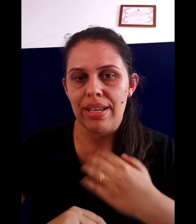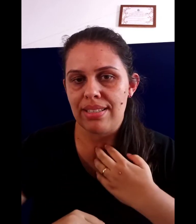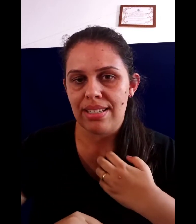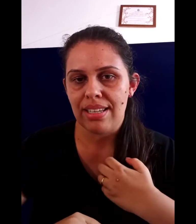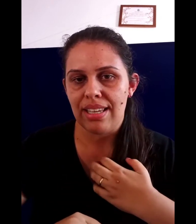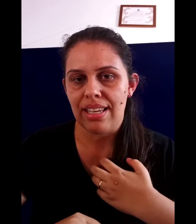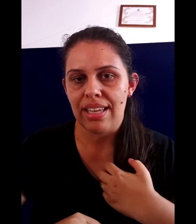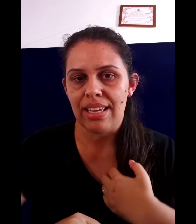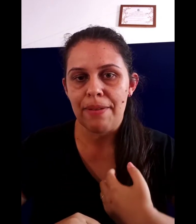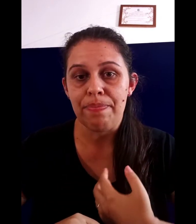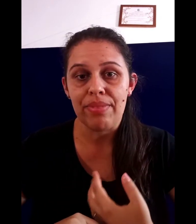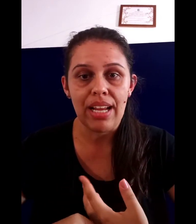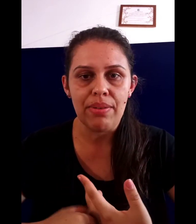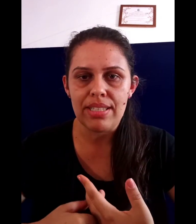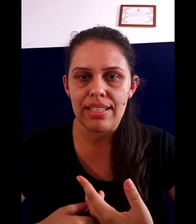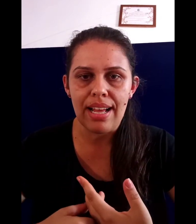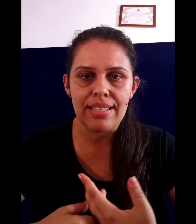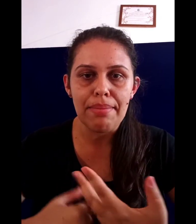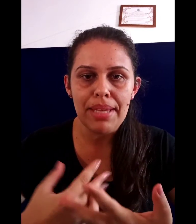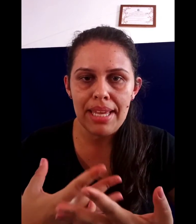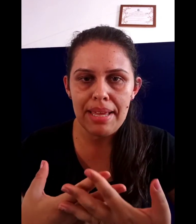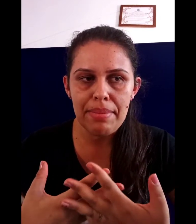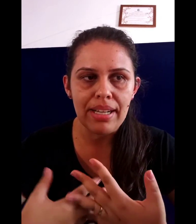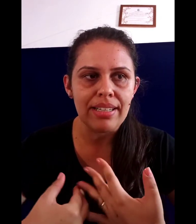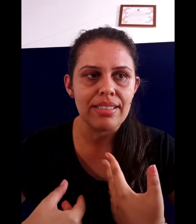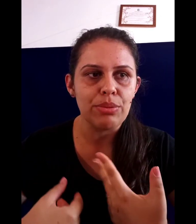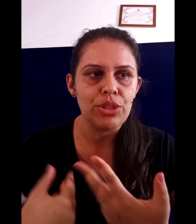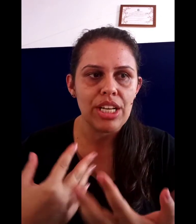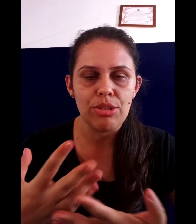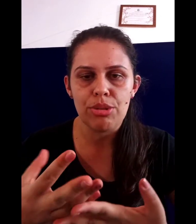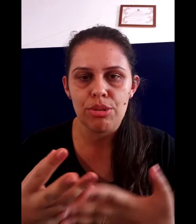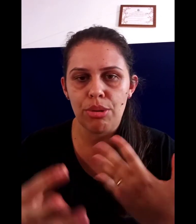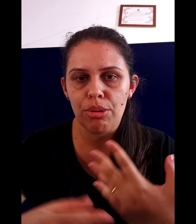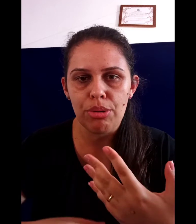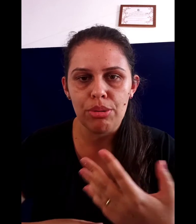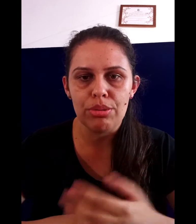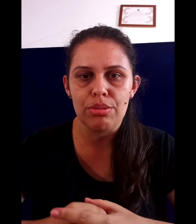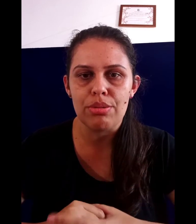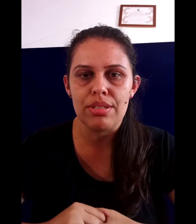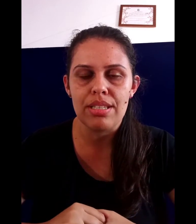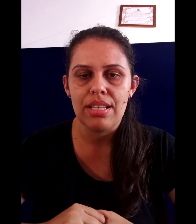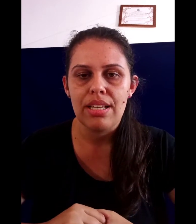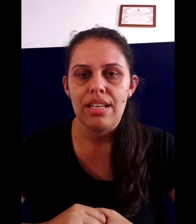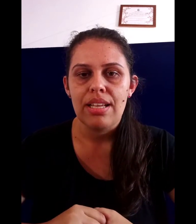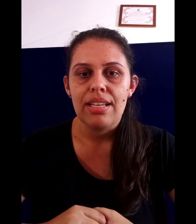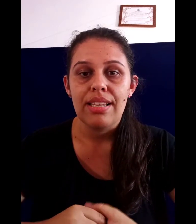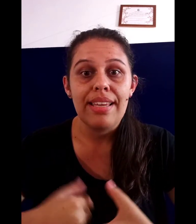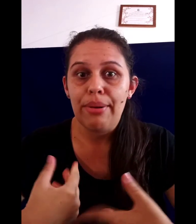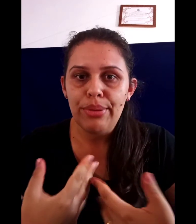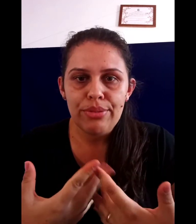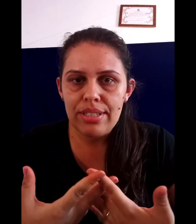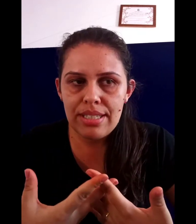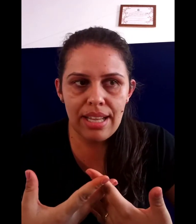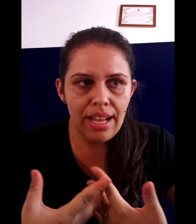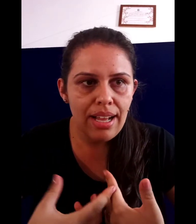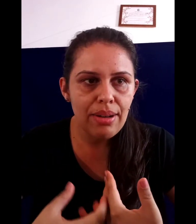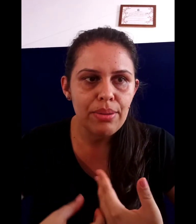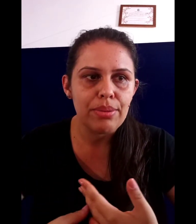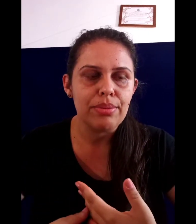pensa que a língua de sinais é mímica, são gestos soltos, que é universal,